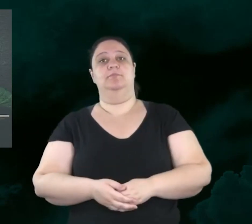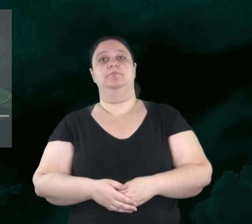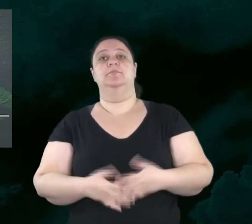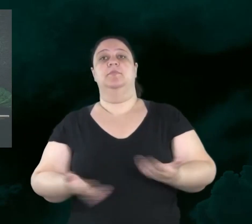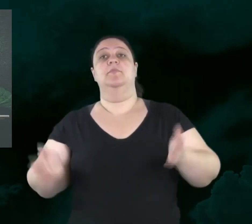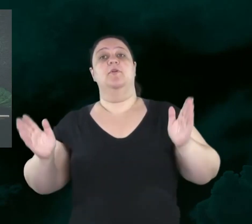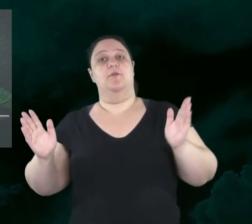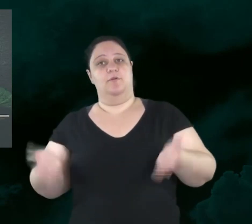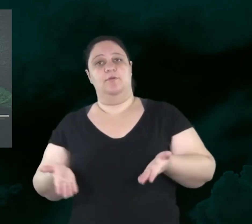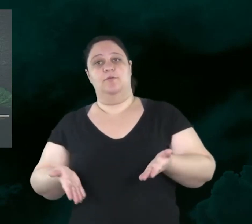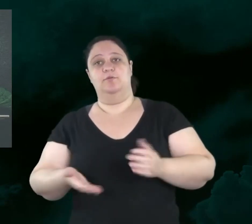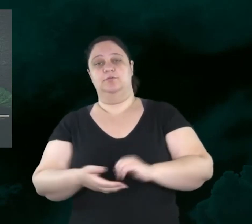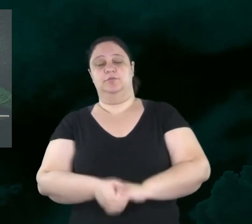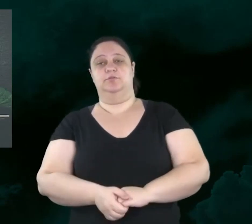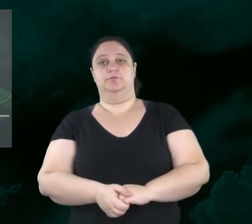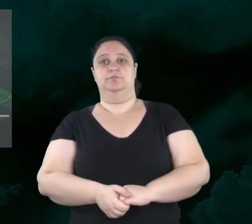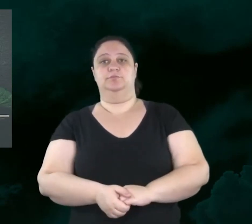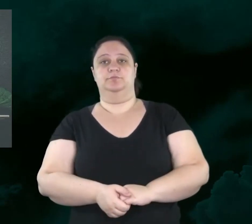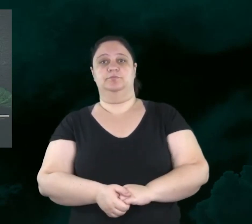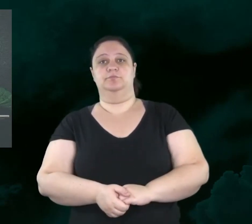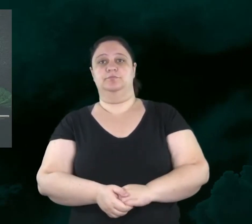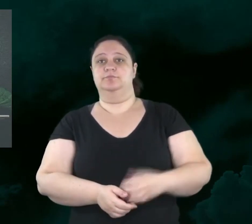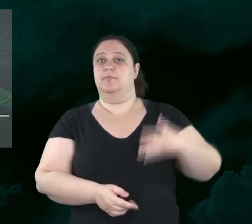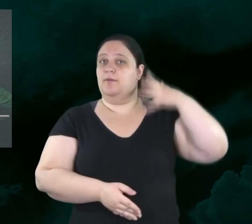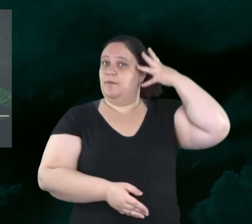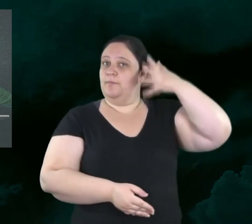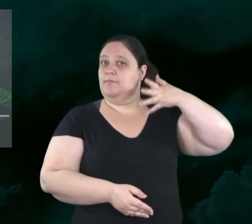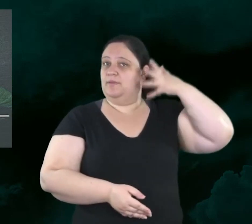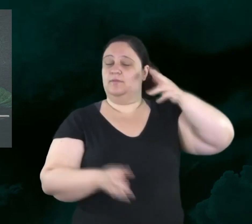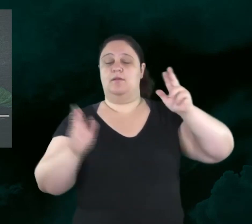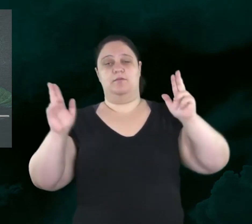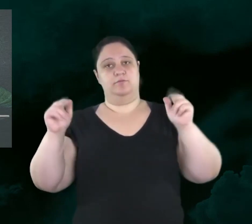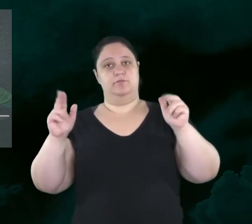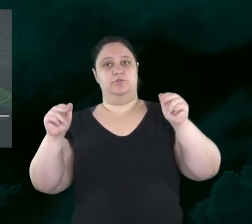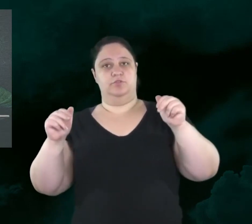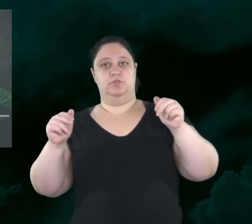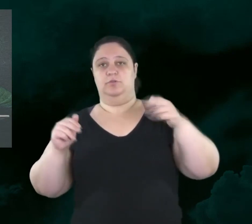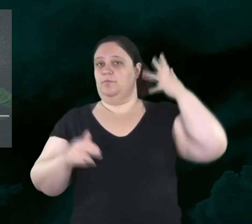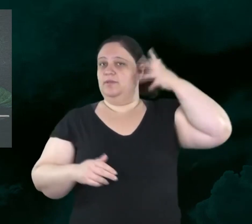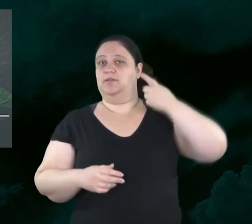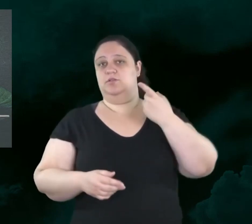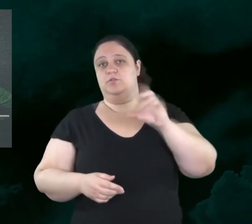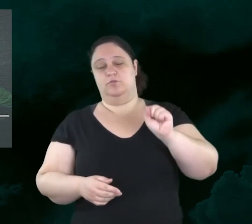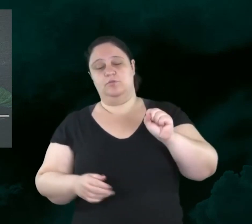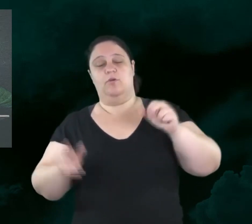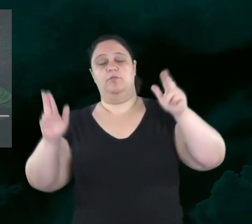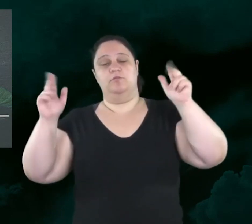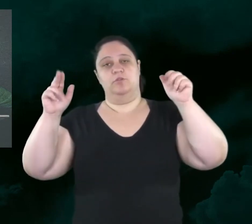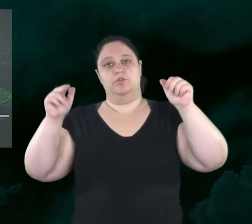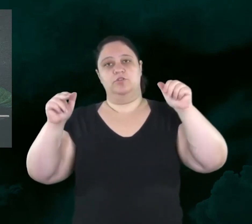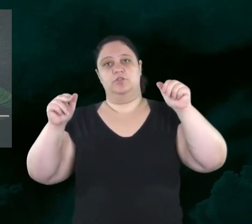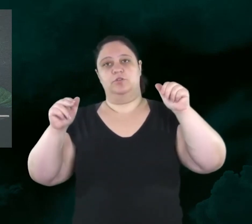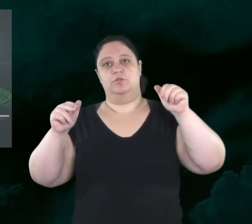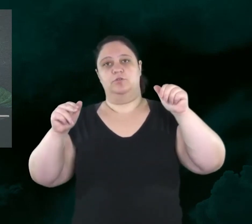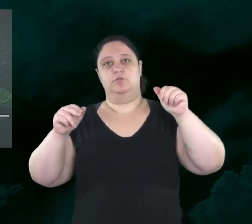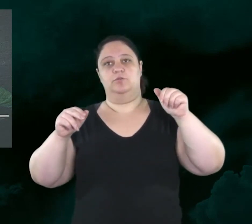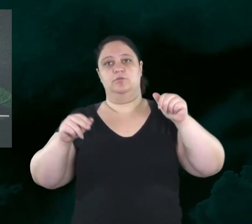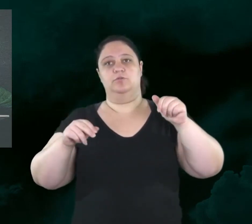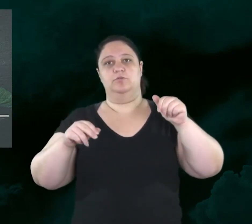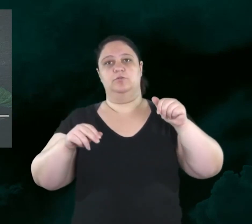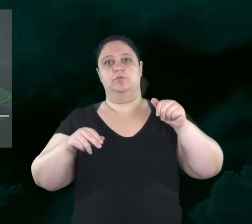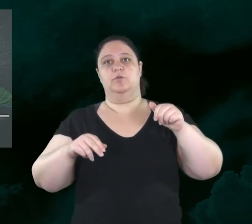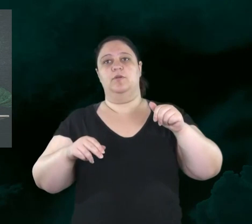a nossa mensagem tem por título, a mensagem de 18, tem por título Como Terebinto